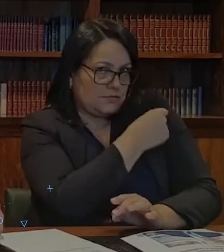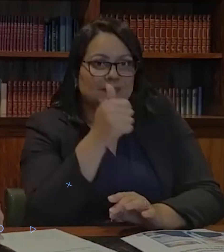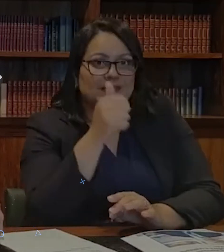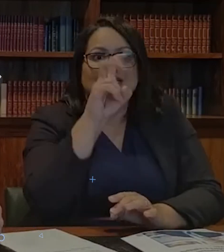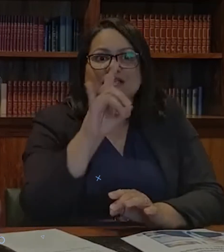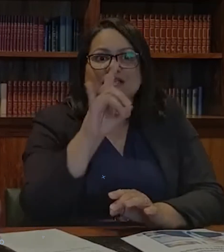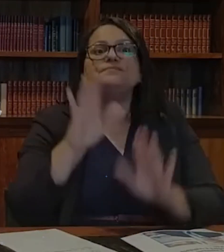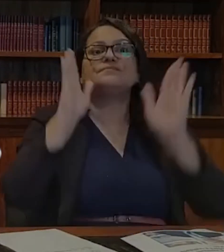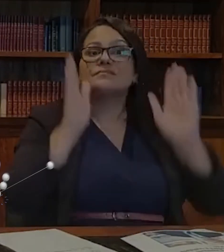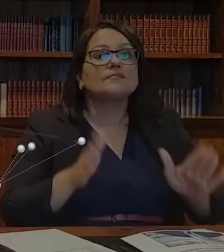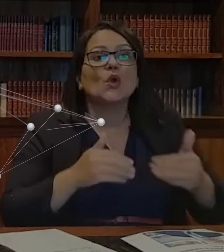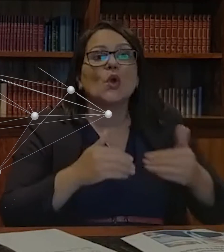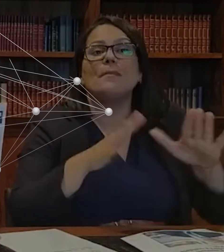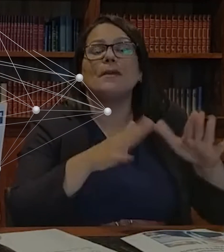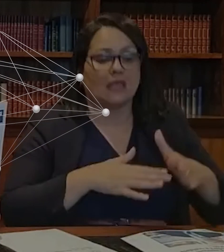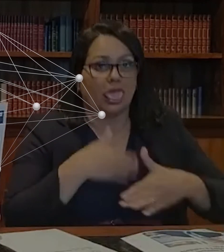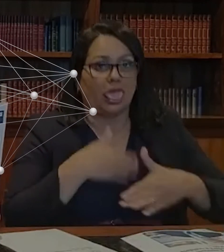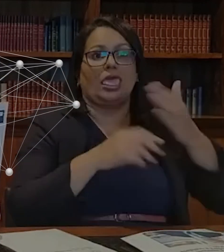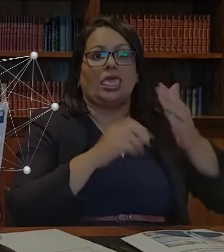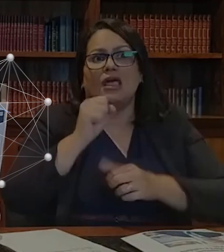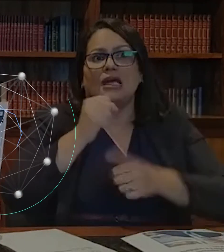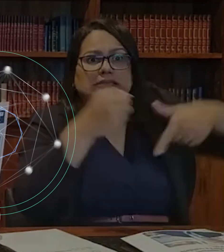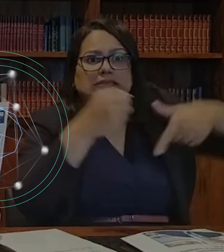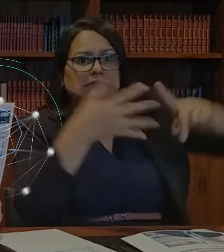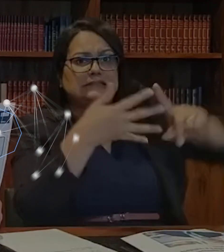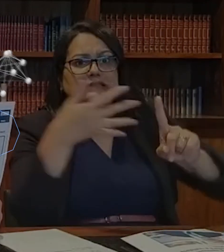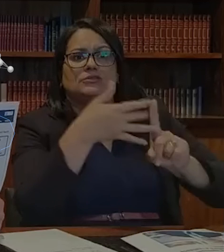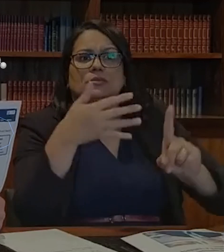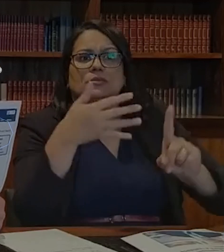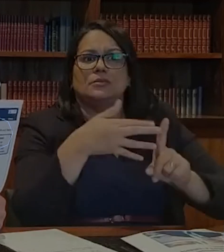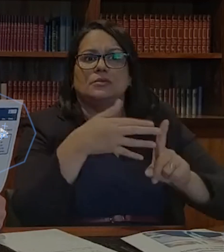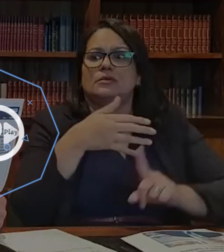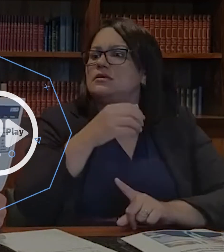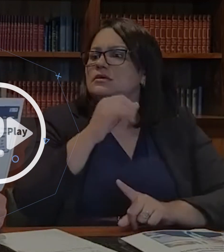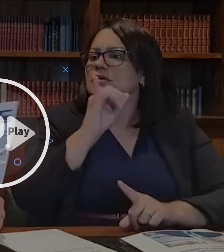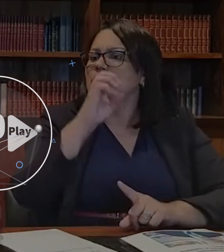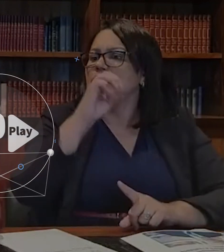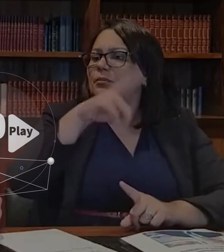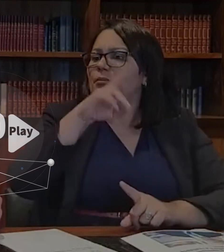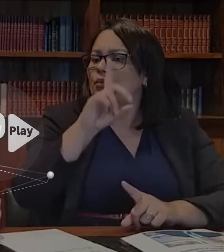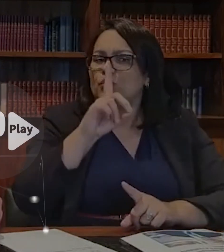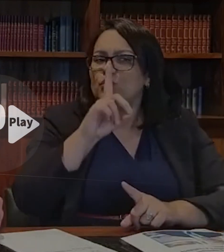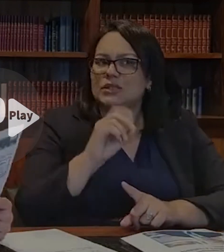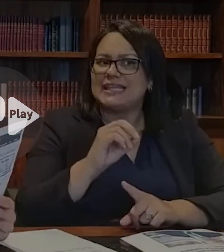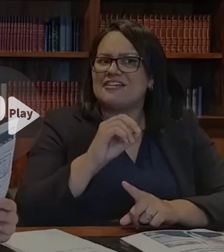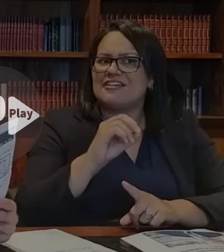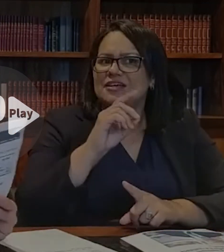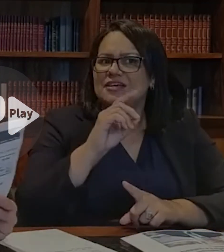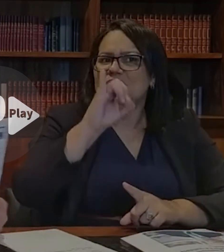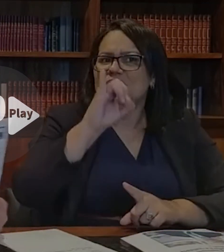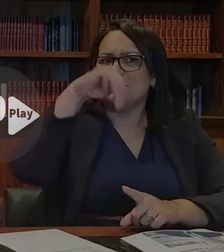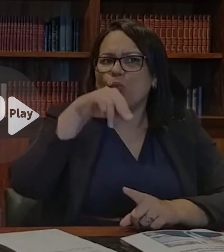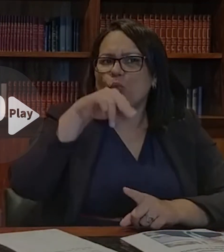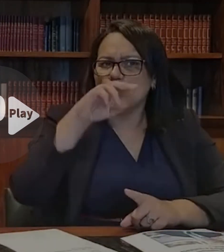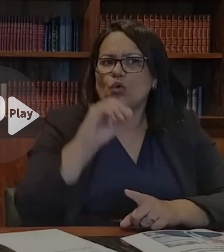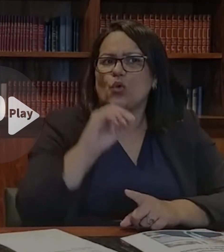estão desenvolvendo a síndrome de imunodeficiência adquirida muito mais rápido que o previsto. Recomendo ler a matéria, não vou